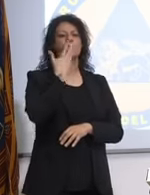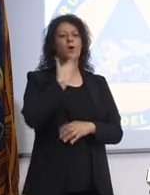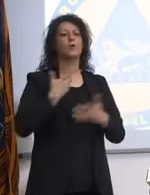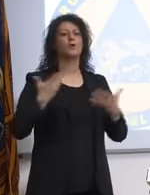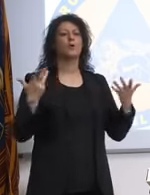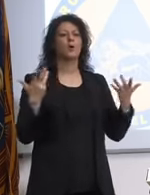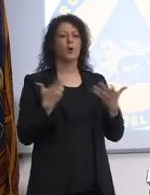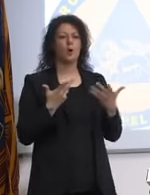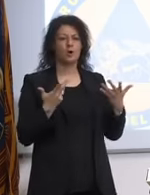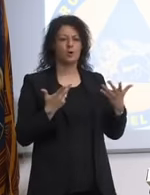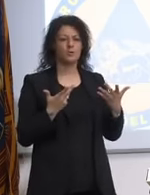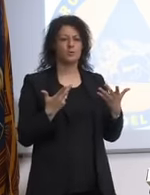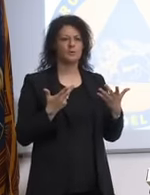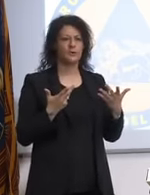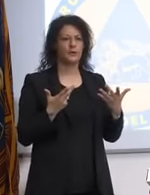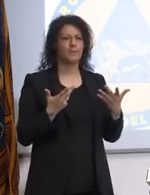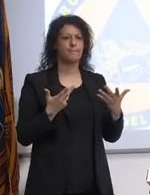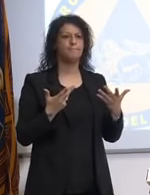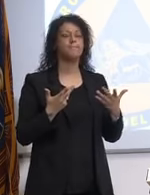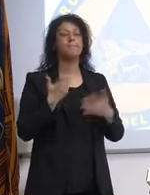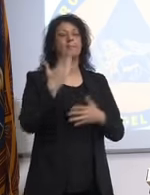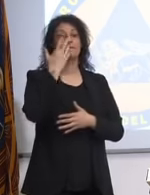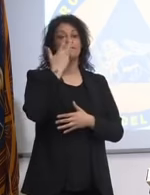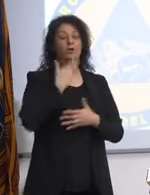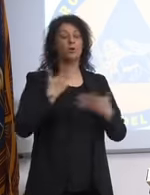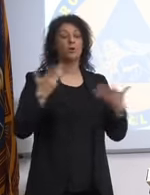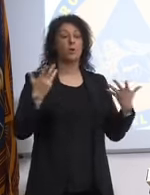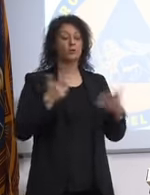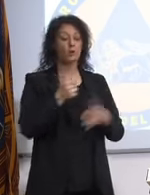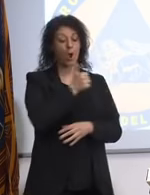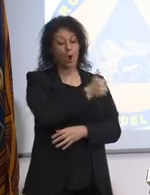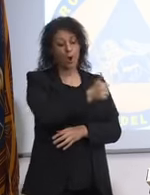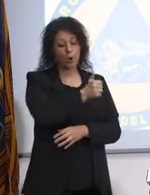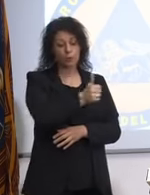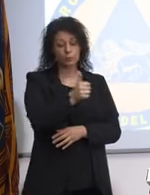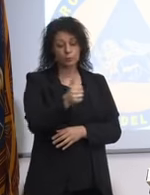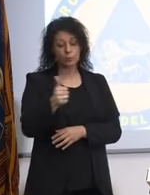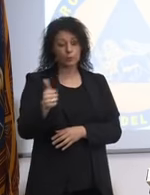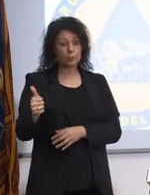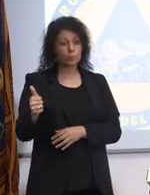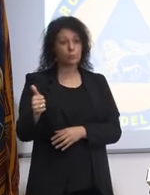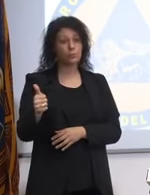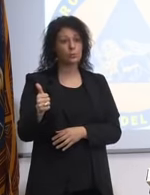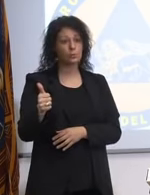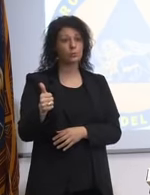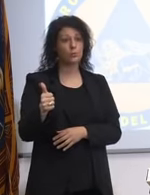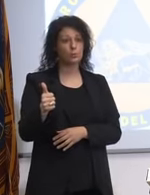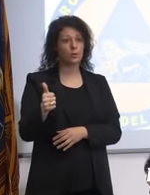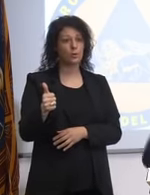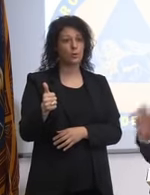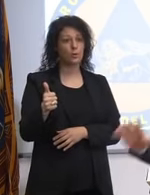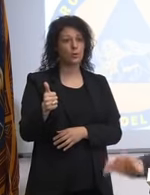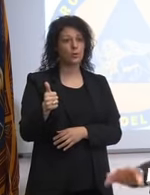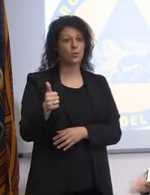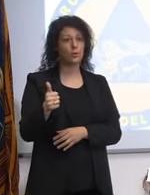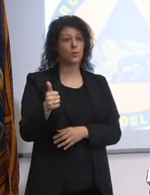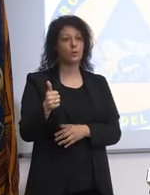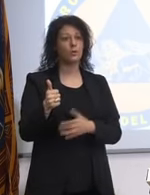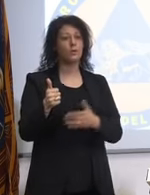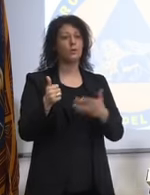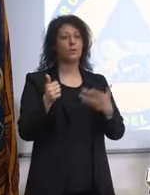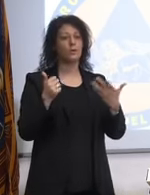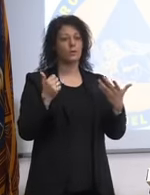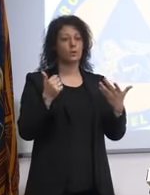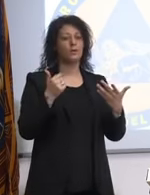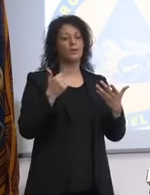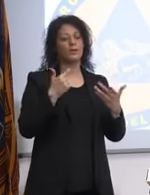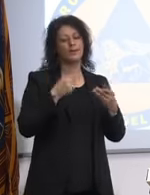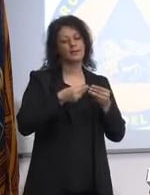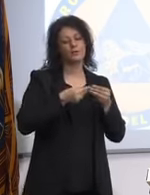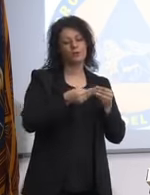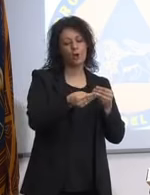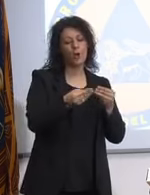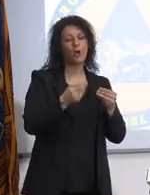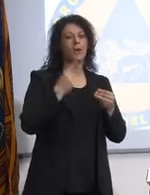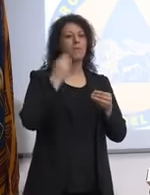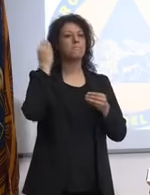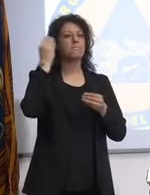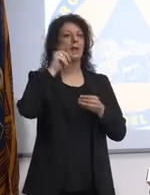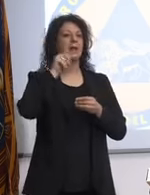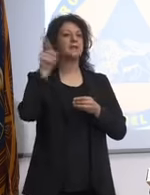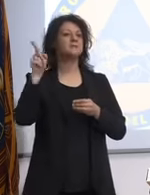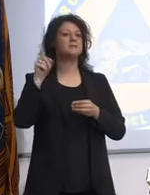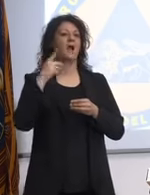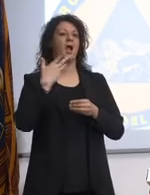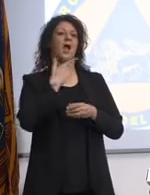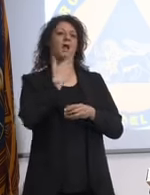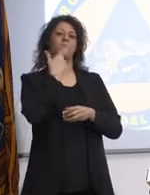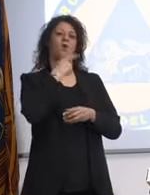da fare per ognuno dei nostri operatori, venga interpretata come la campagna elettorale. Cerchiamo di andare